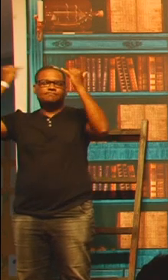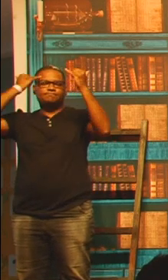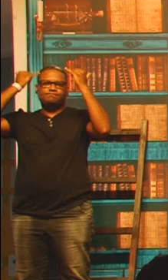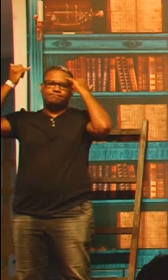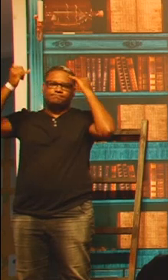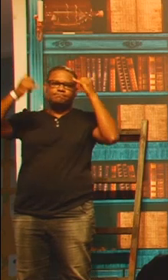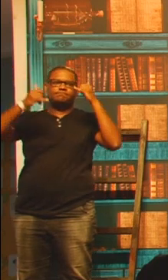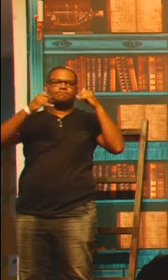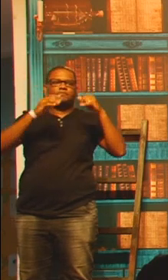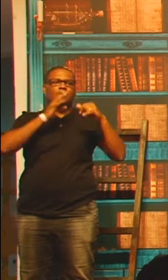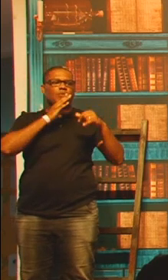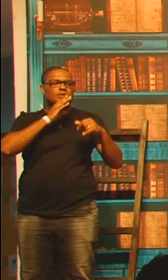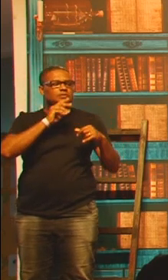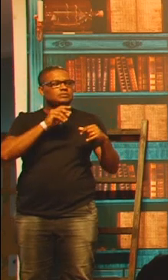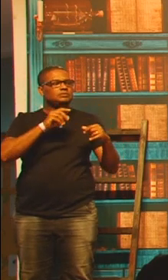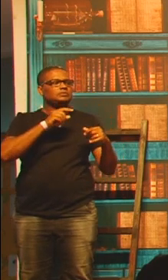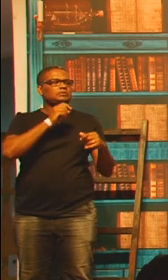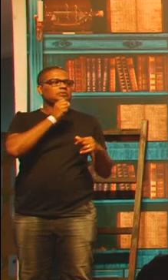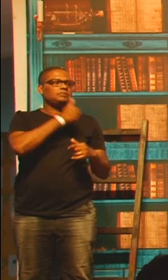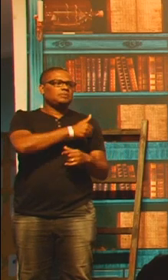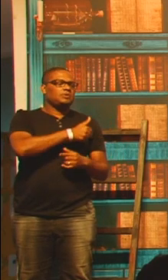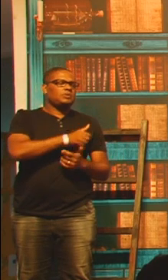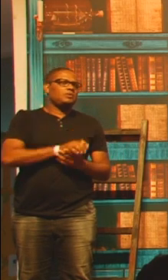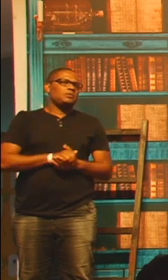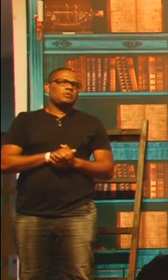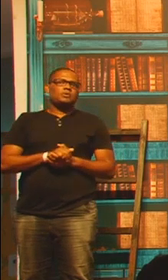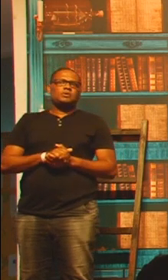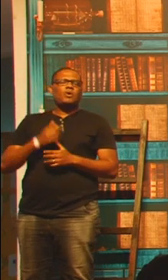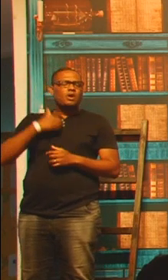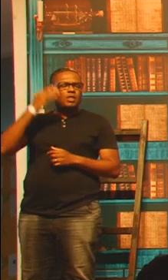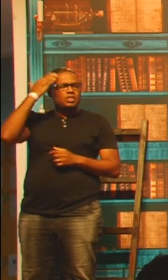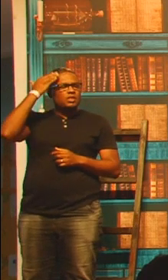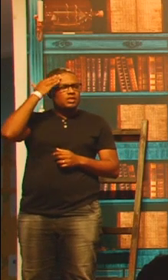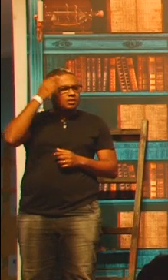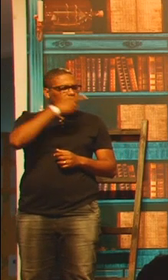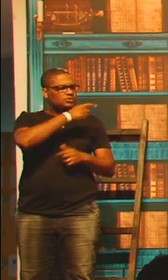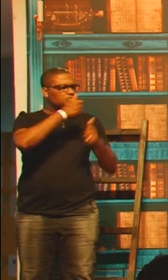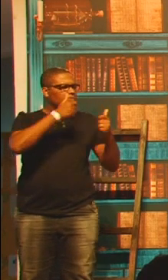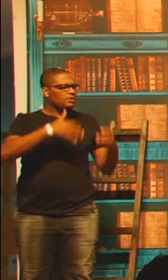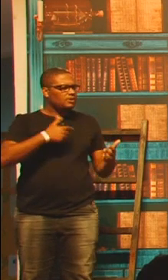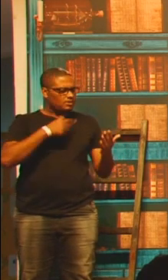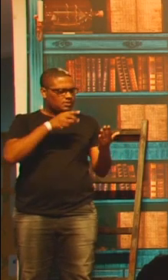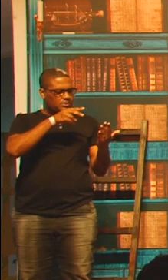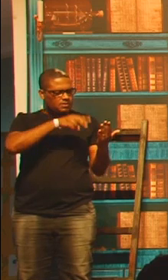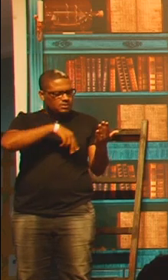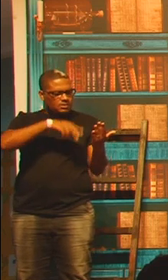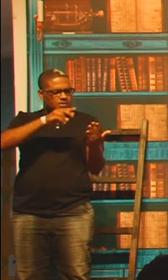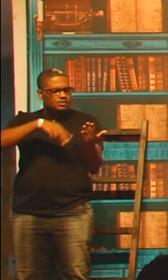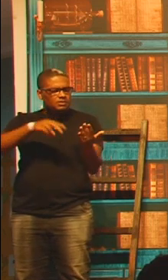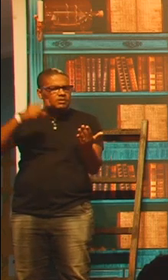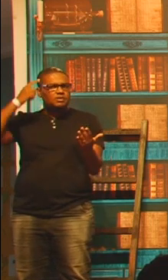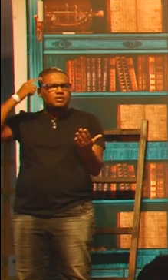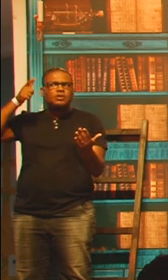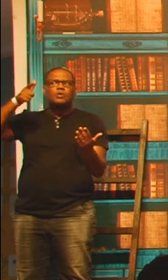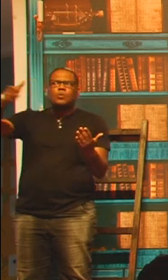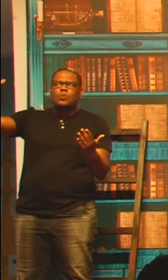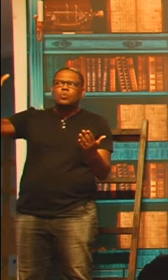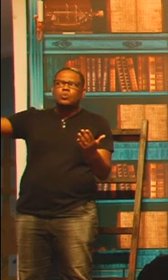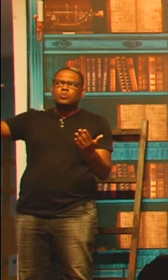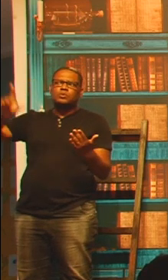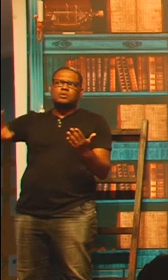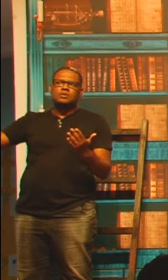conhecer um pouco mais. Agora eu entendo você falando, porque é que eu lembrei de obras